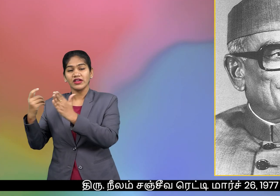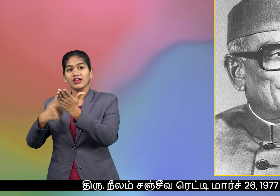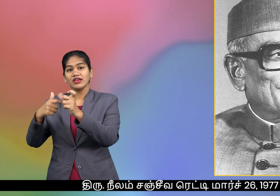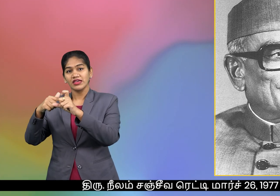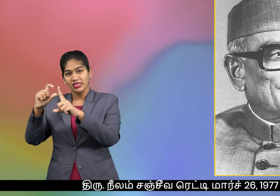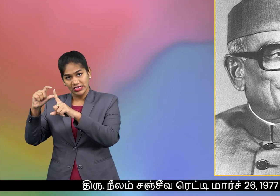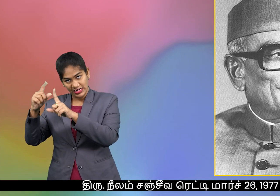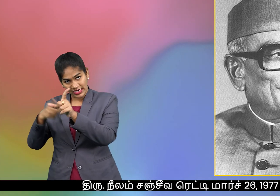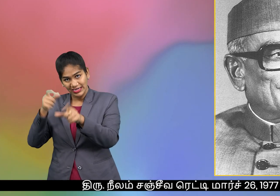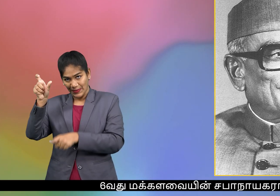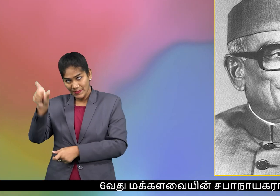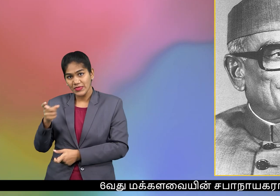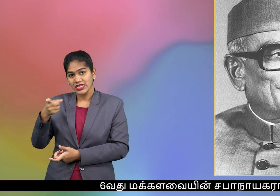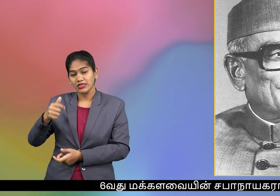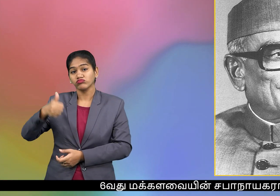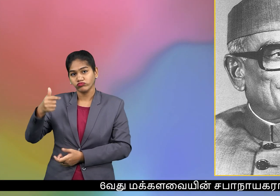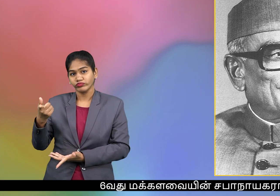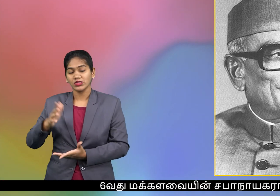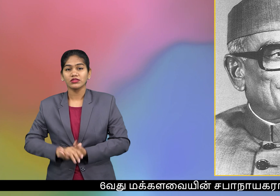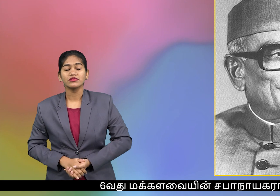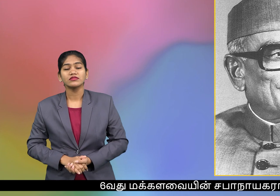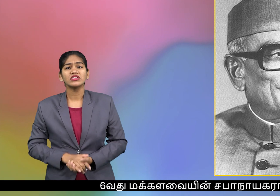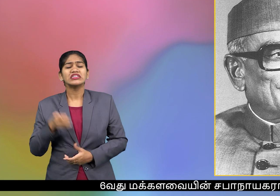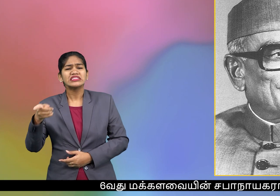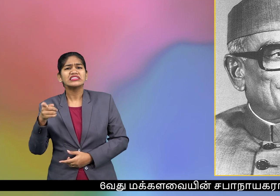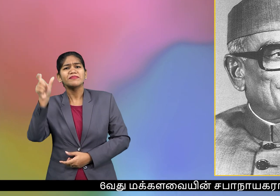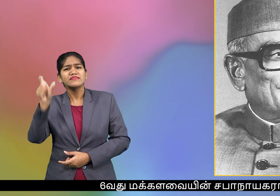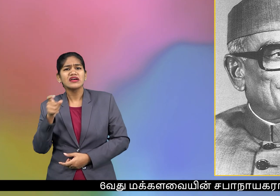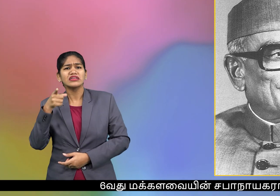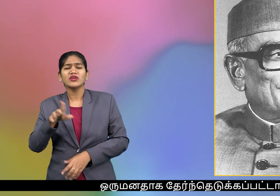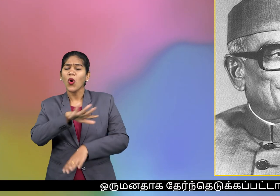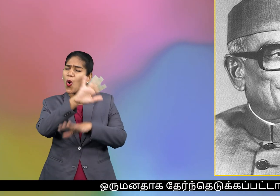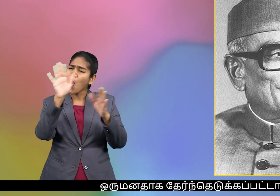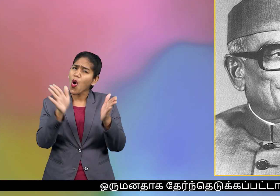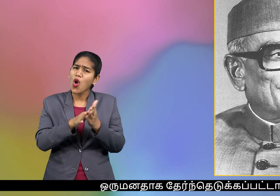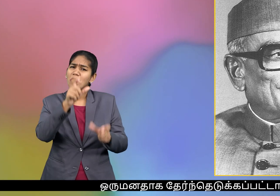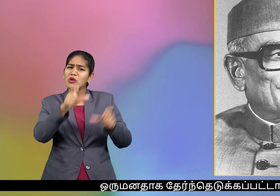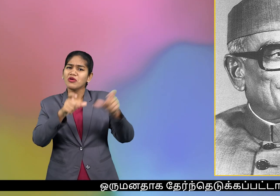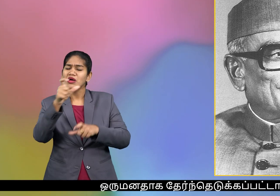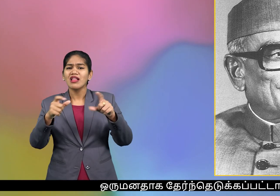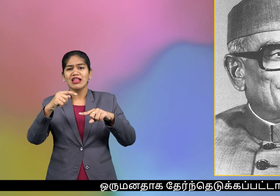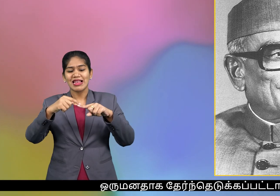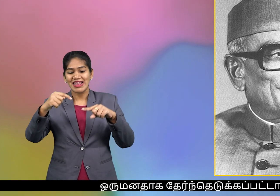1977 அன்று 6வது மக்களவையின் சபாநாயகராக ஒருமனதாக தேர்ந்தெடுக்கப்பட்டார்.